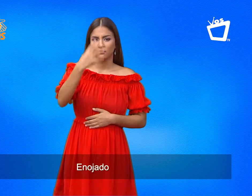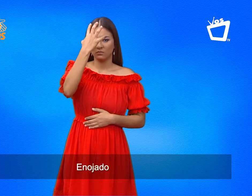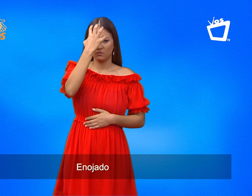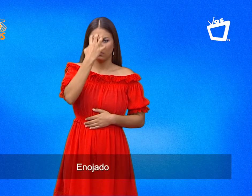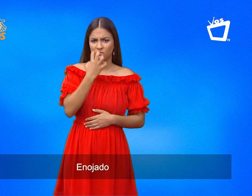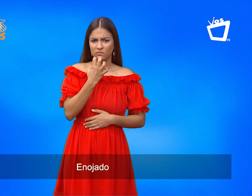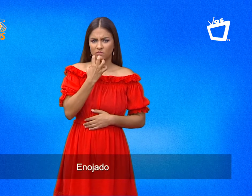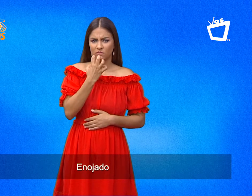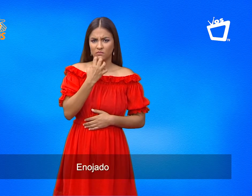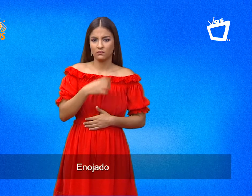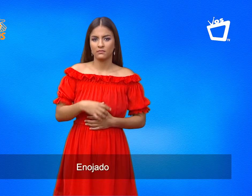enojado